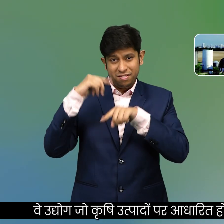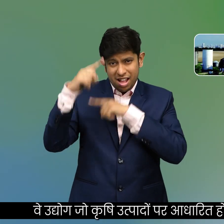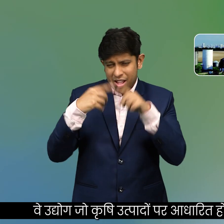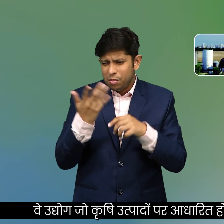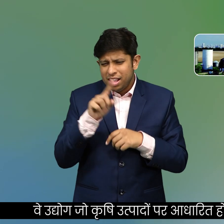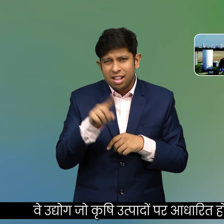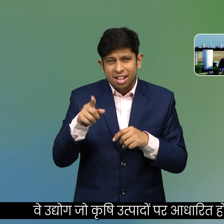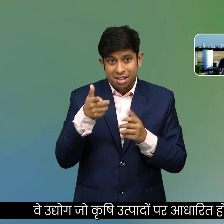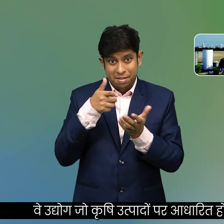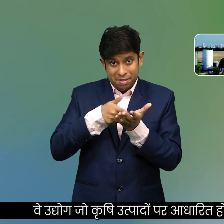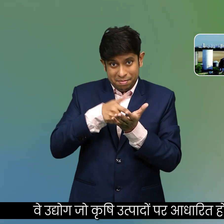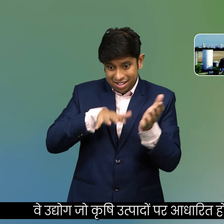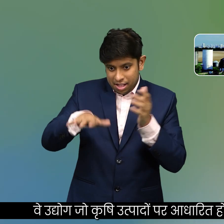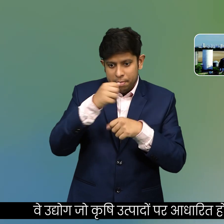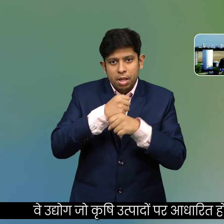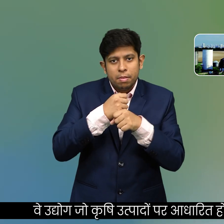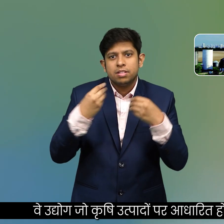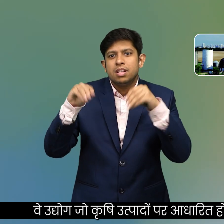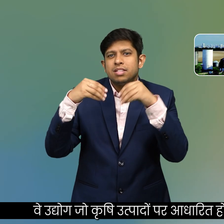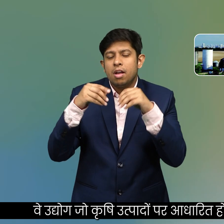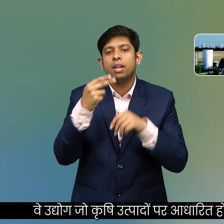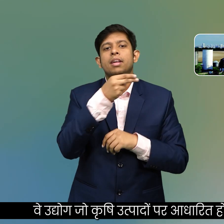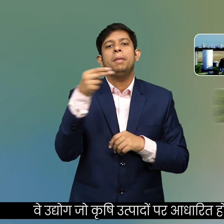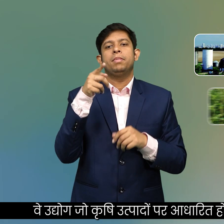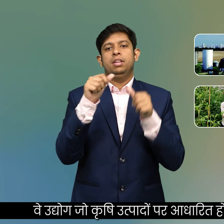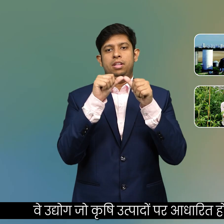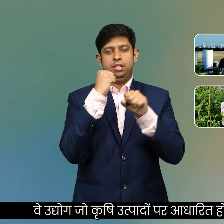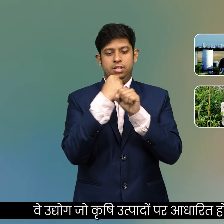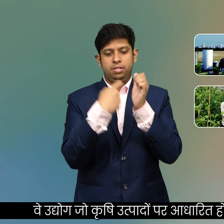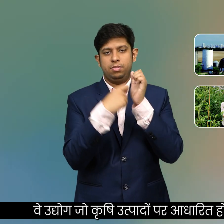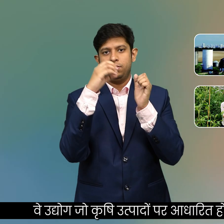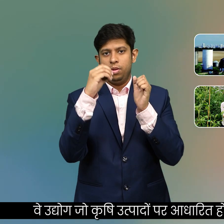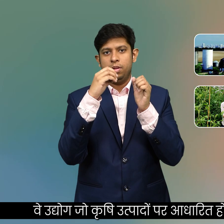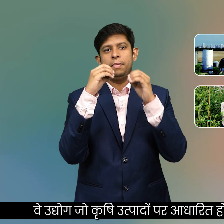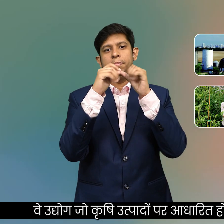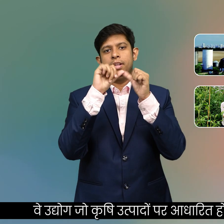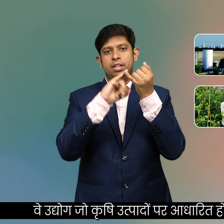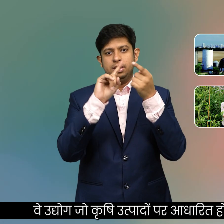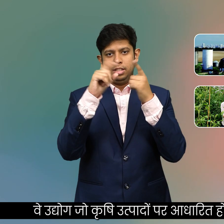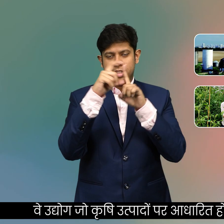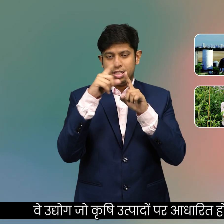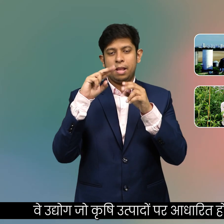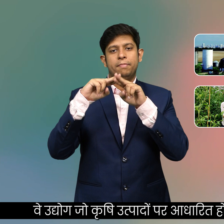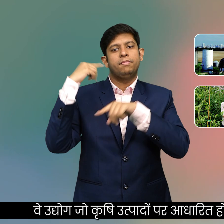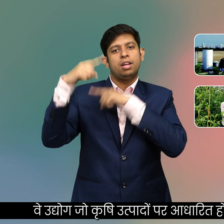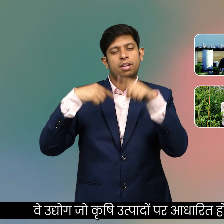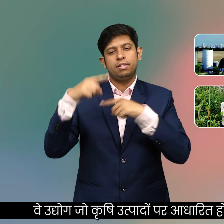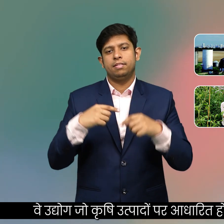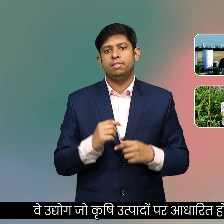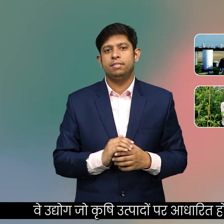वे उद्योग जो कृषि उत्पादों पर आधारित होते हैं उन्हें कृषि आधारित उद्योग कहा जाता है।